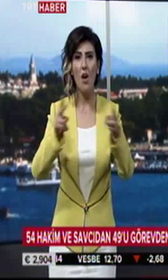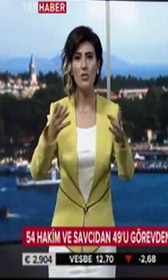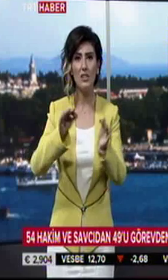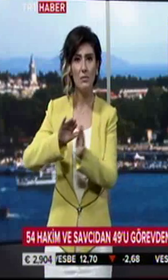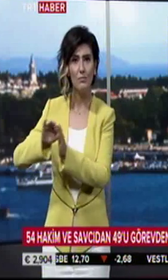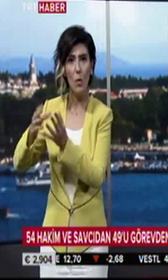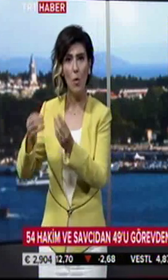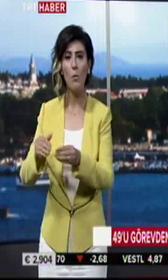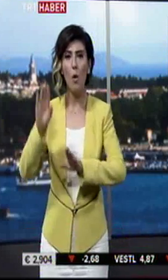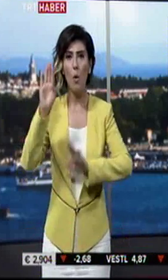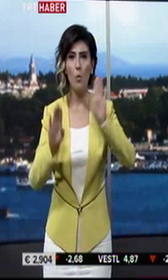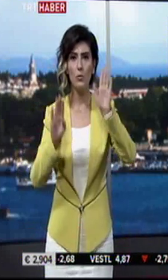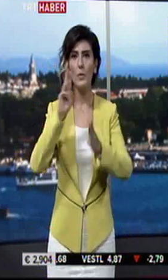çokluğuyla karar verildi.